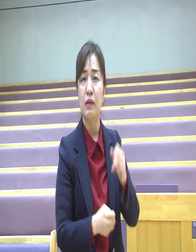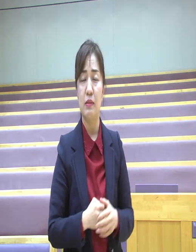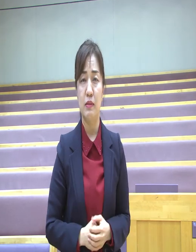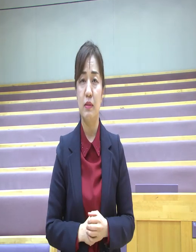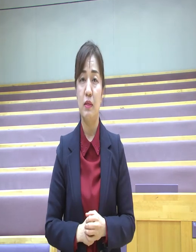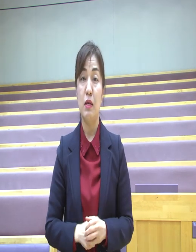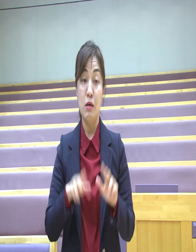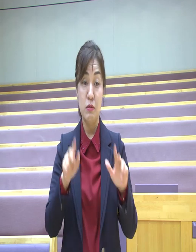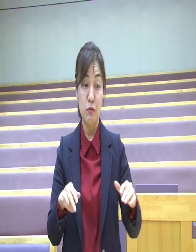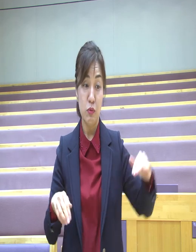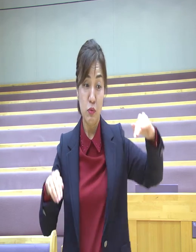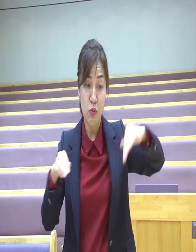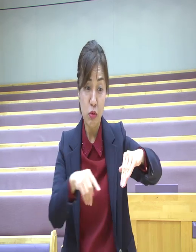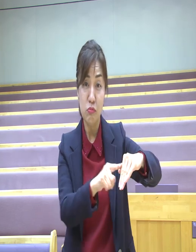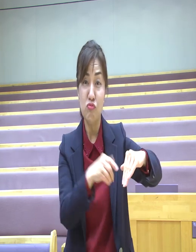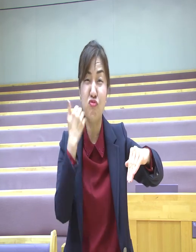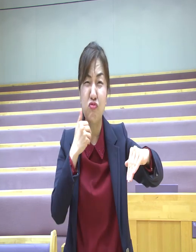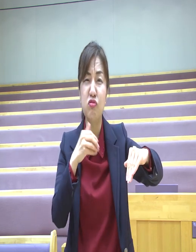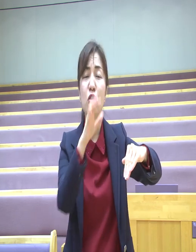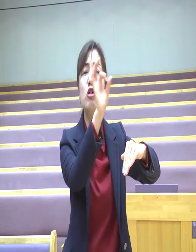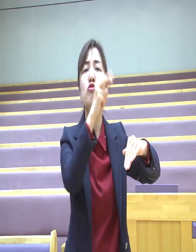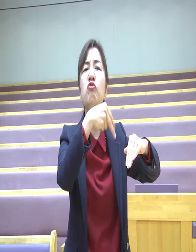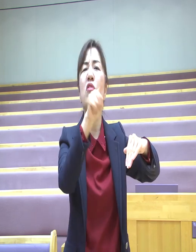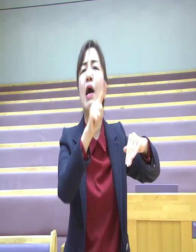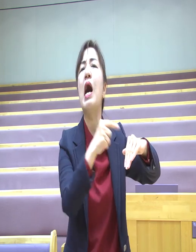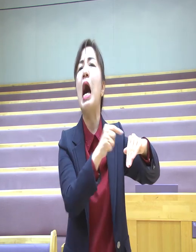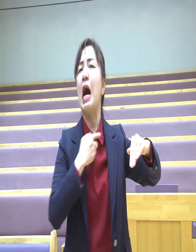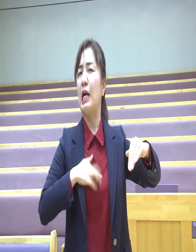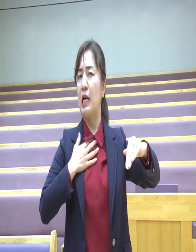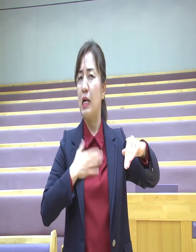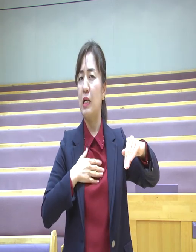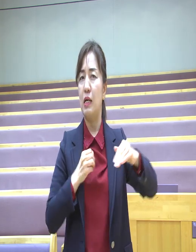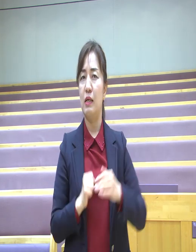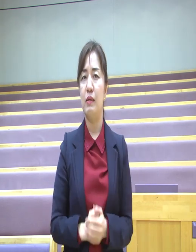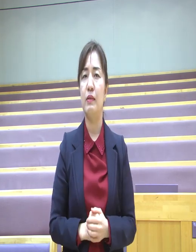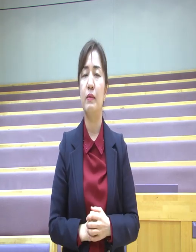팔리라. 지금 손을 놓고 있는 가룟 유다는 알겠죠.